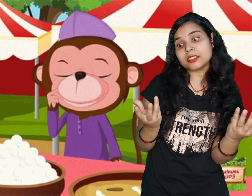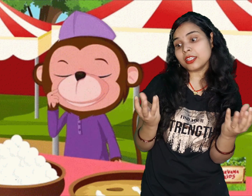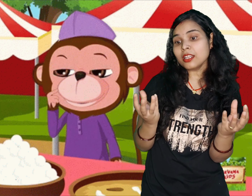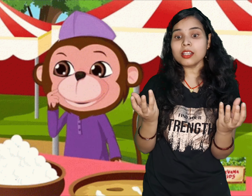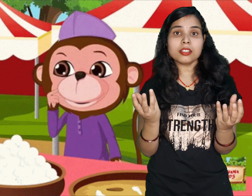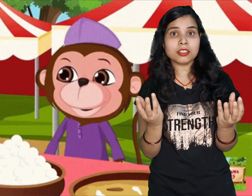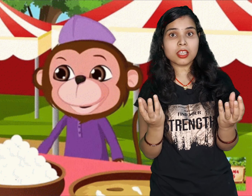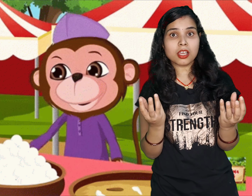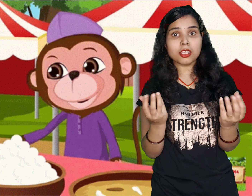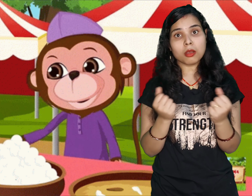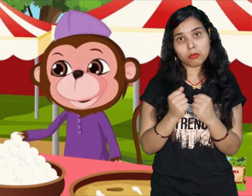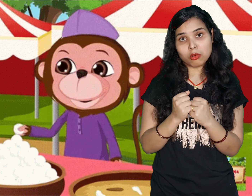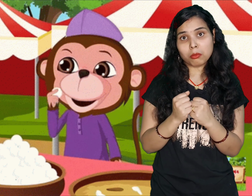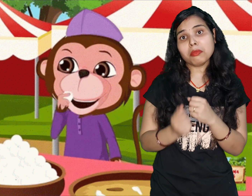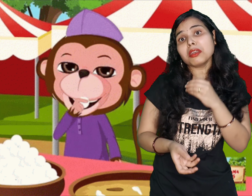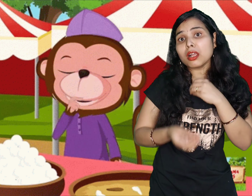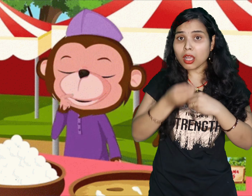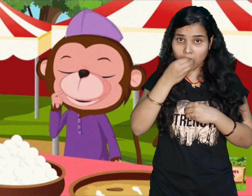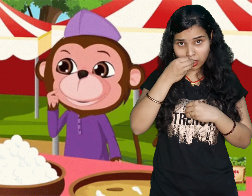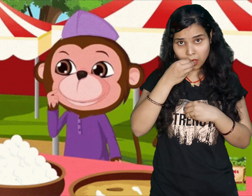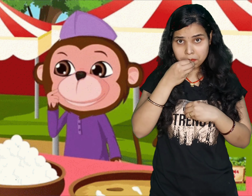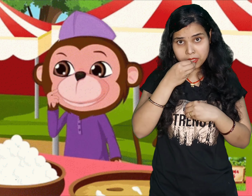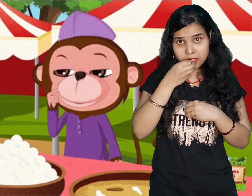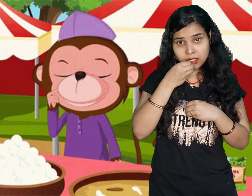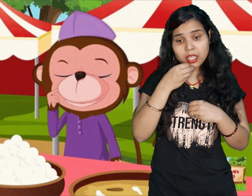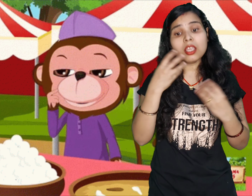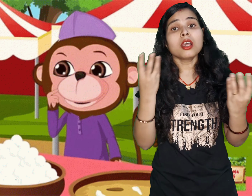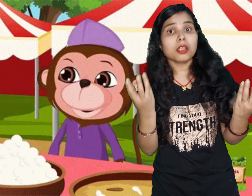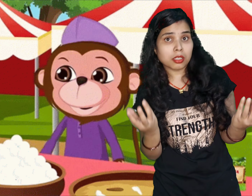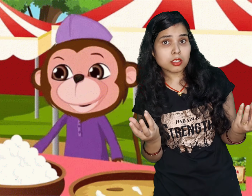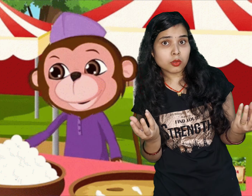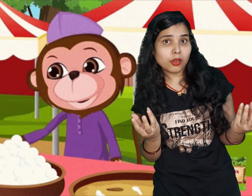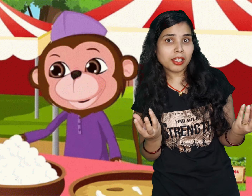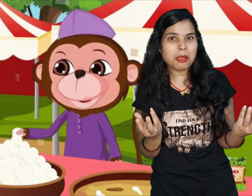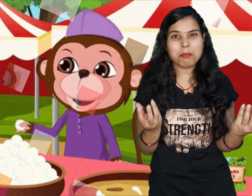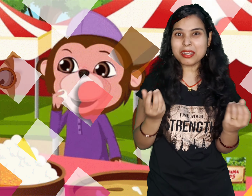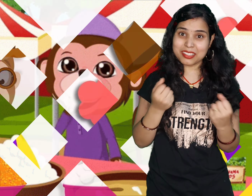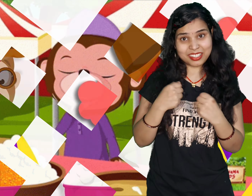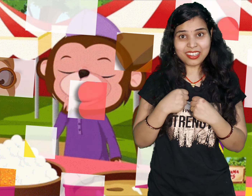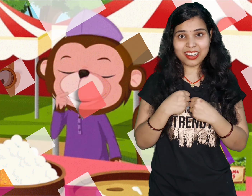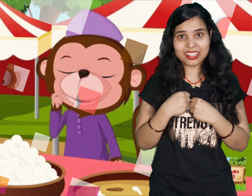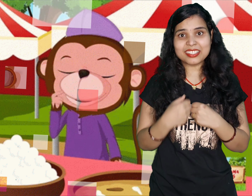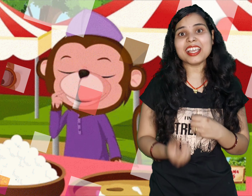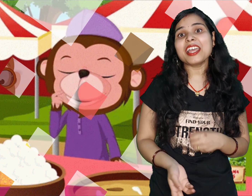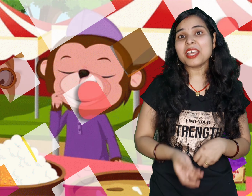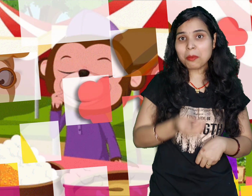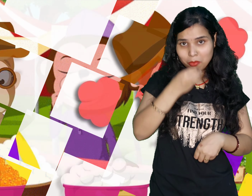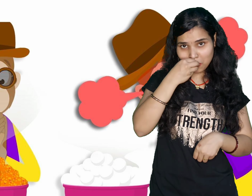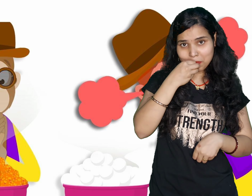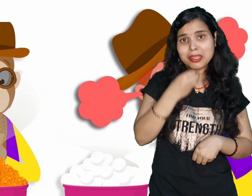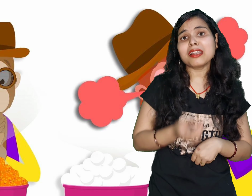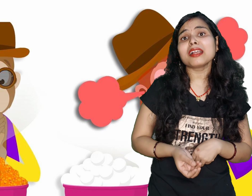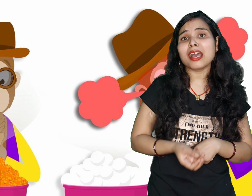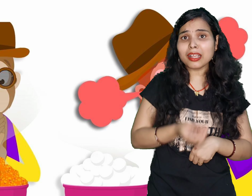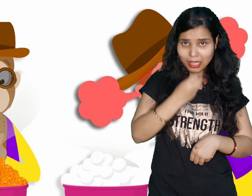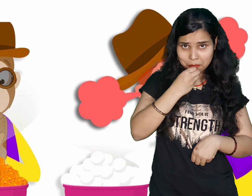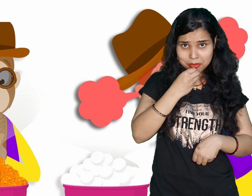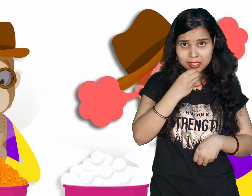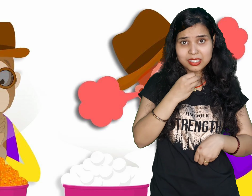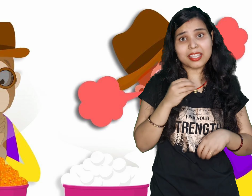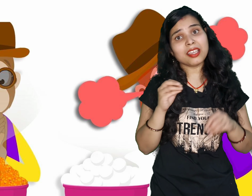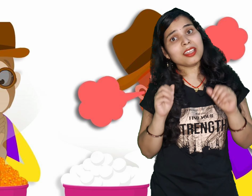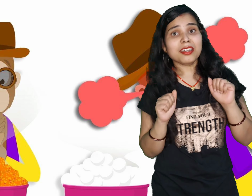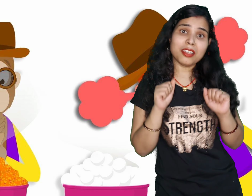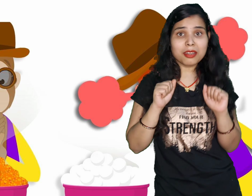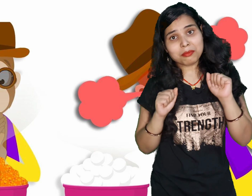रसगुल्ले पर झीलल जाया मुँह में रखा गप से। रसगुल्ले पर झीलल जाया मुँह में रखा